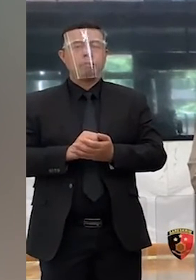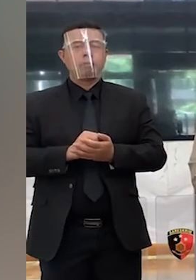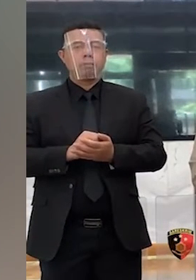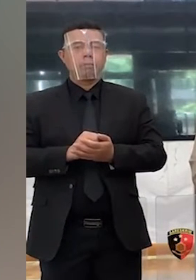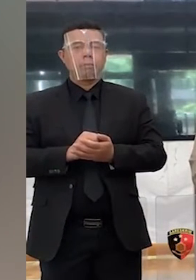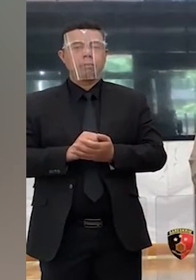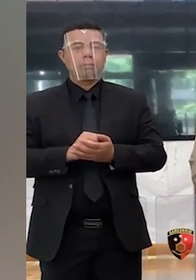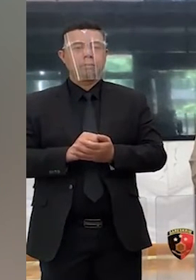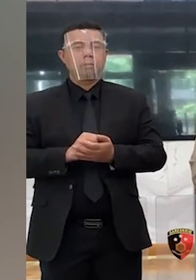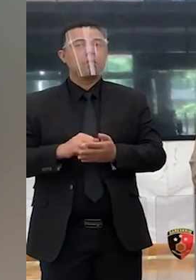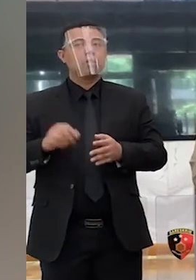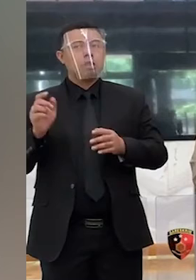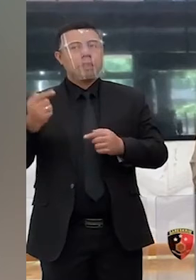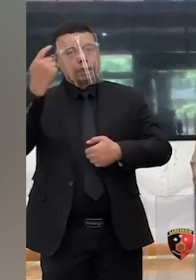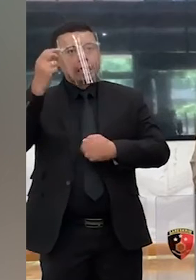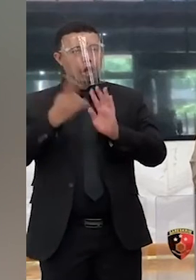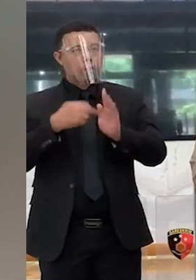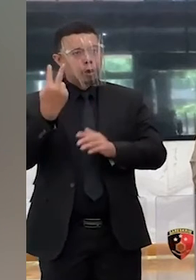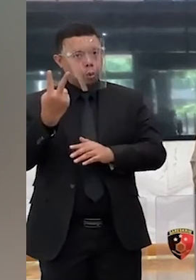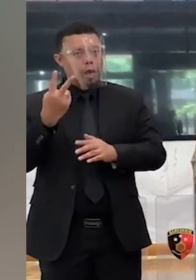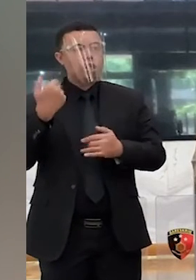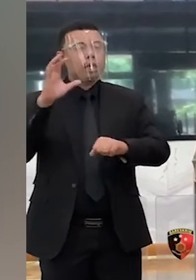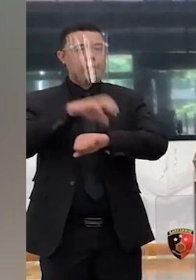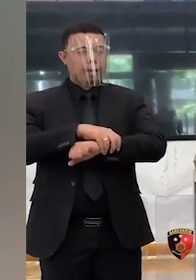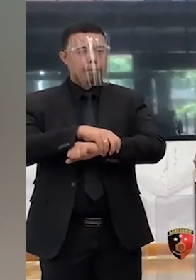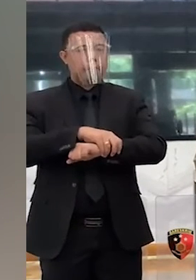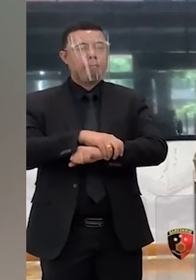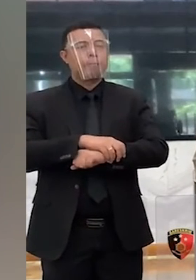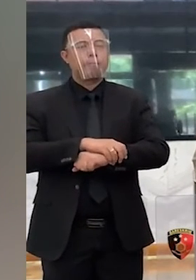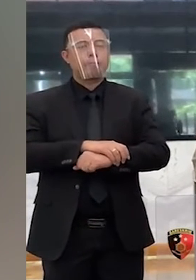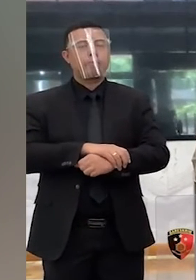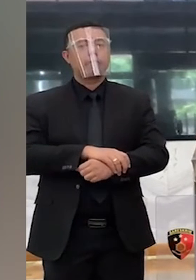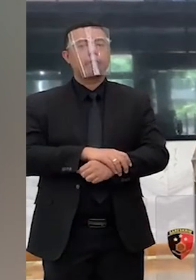JI. Kemudian yang tersangka yang kedua yang diamankan adalah